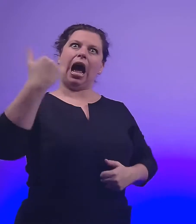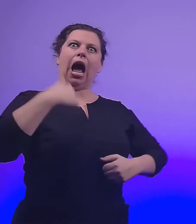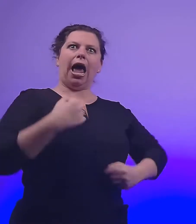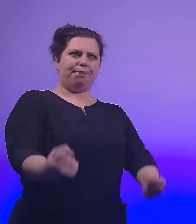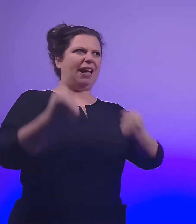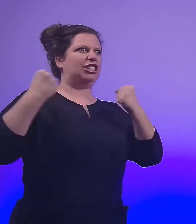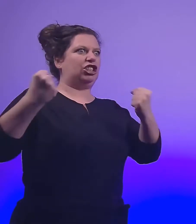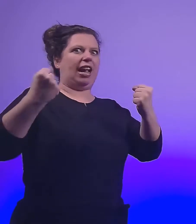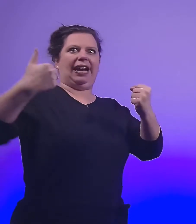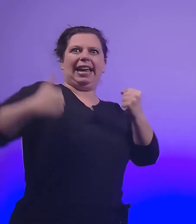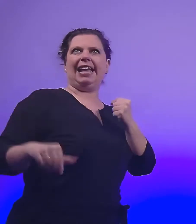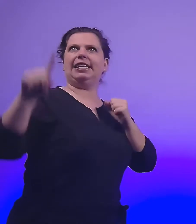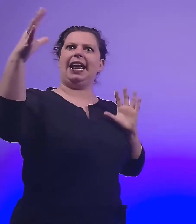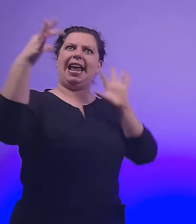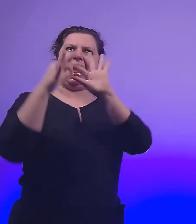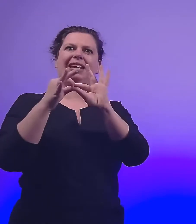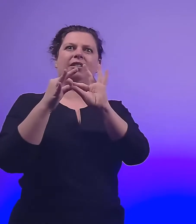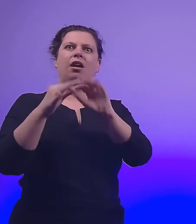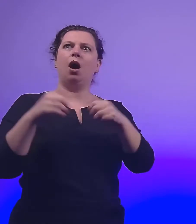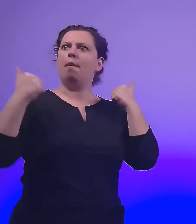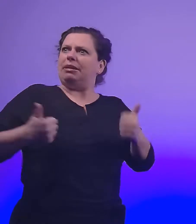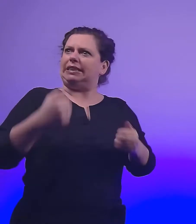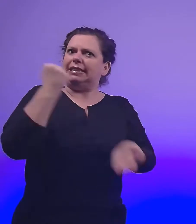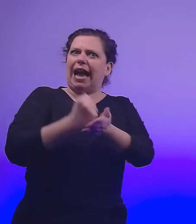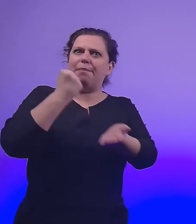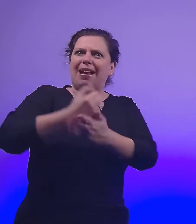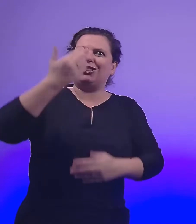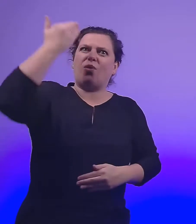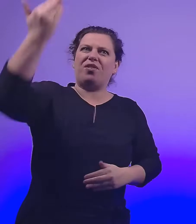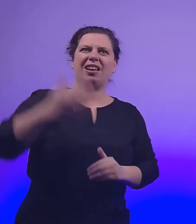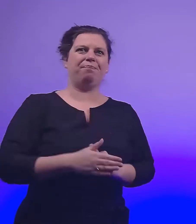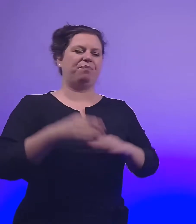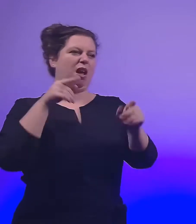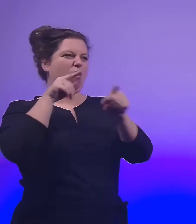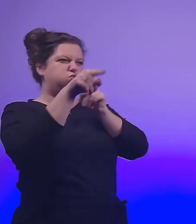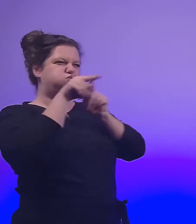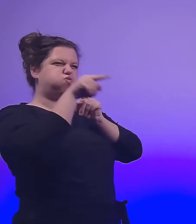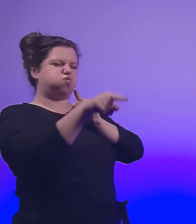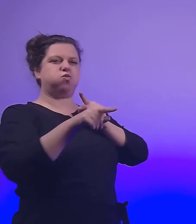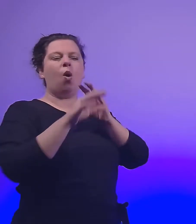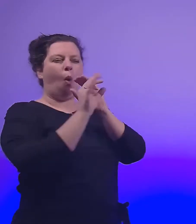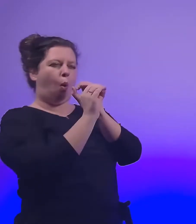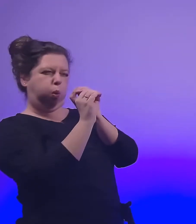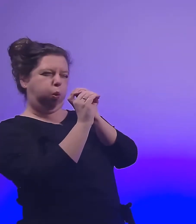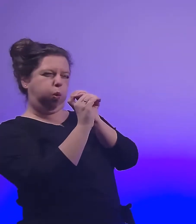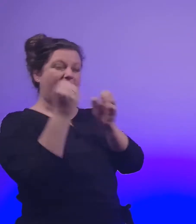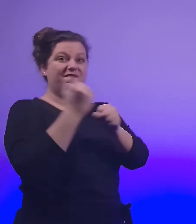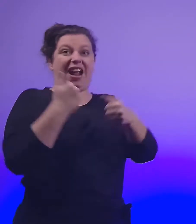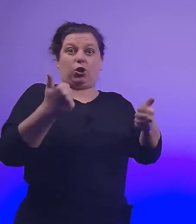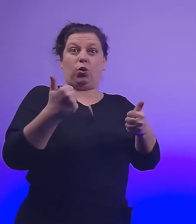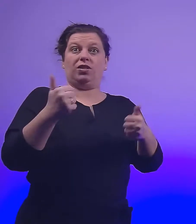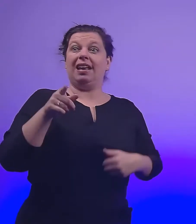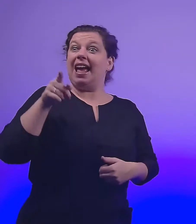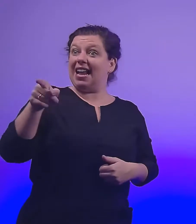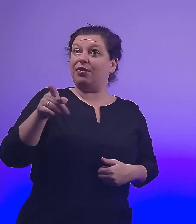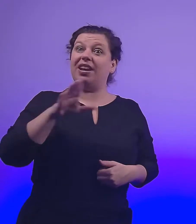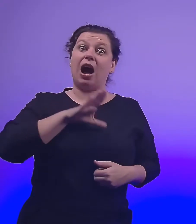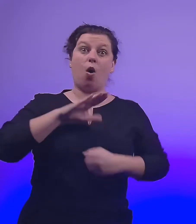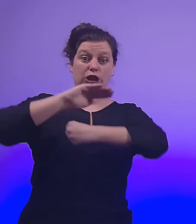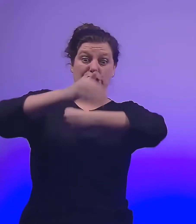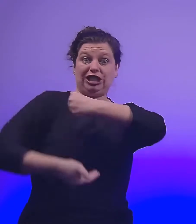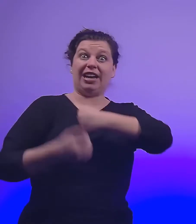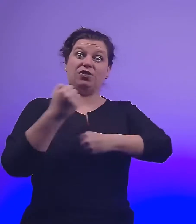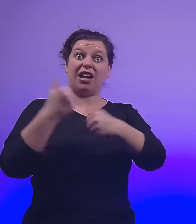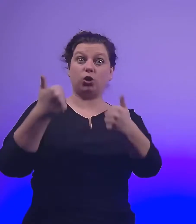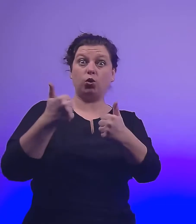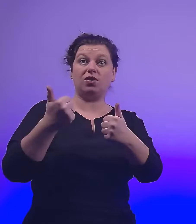Heer. Hartstikke idee. Amen, yes. Sophie. Nou, mijn pijltjes schieten doet het goed. Jouw schild doet het goed. Zeker. Ik ga lekker buiten spelen met de buurjongens. En ik ga ook vertellen